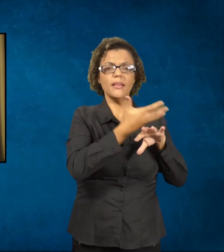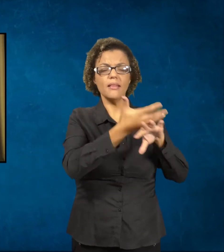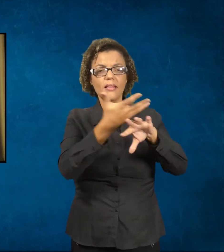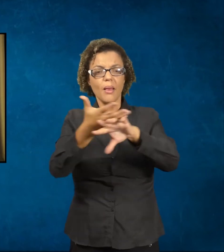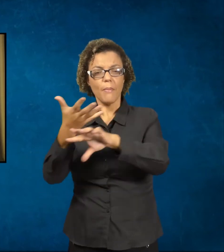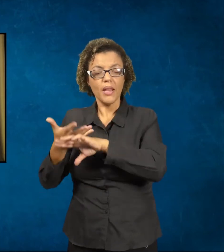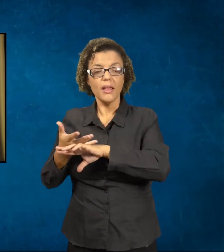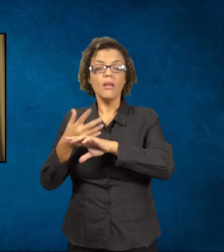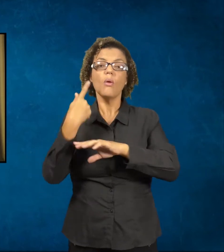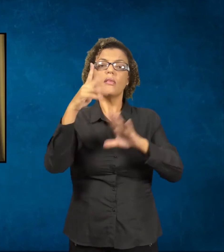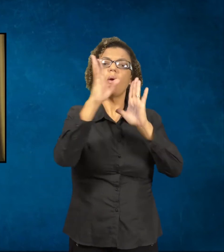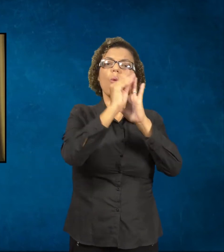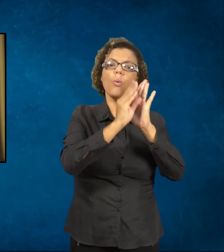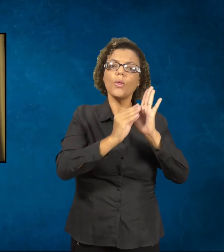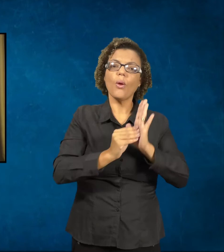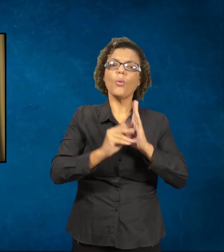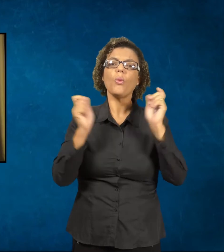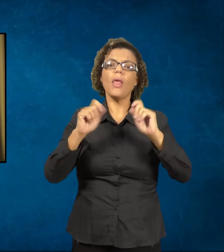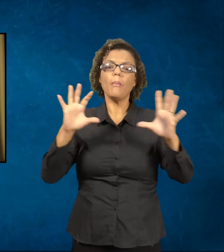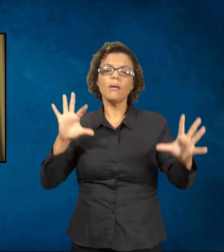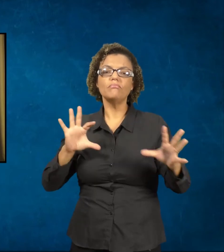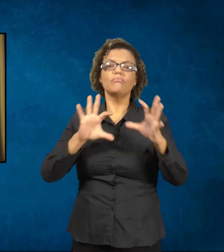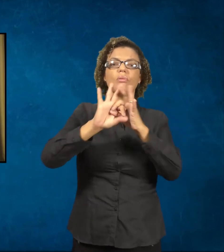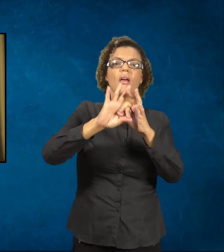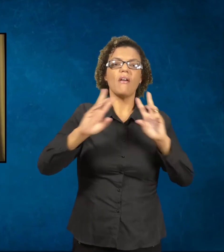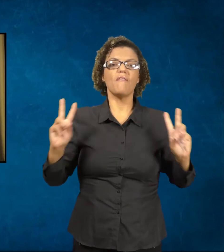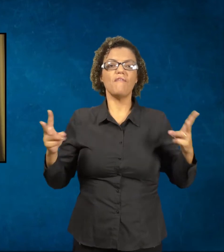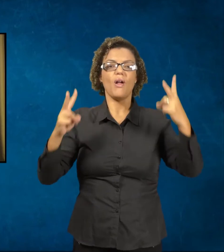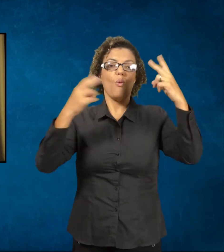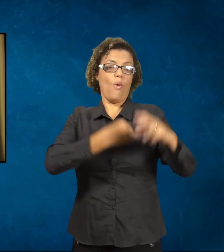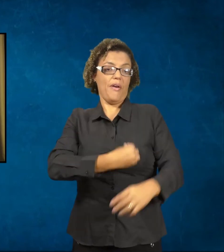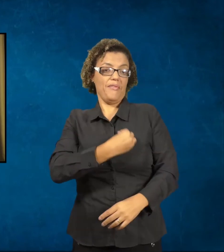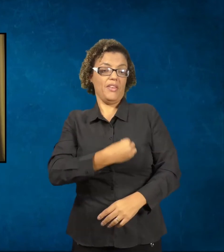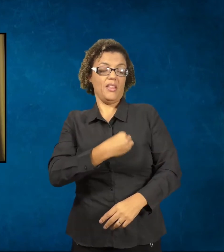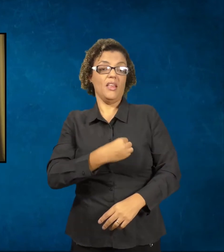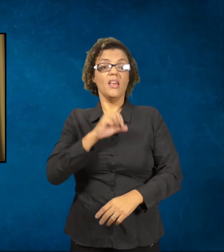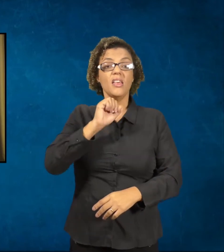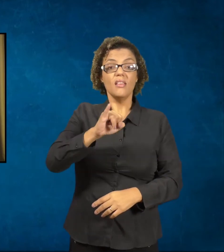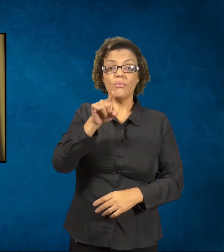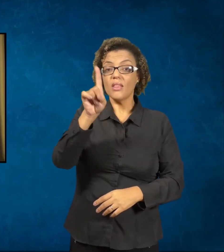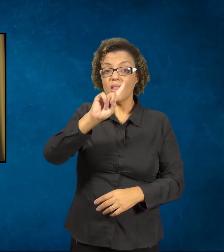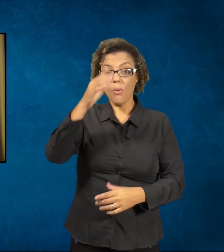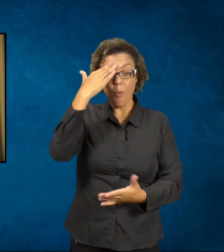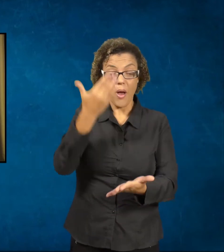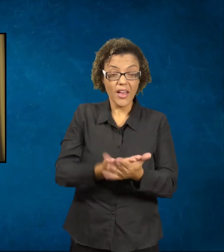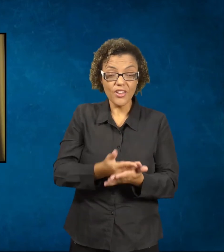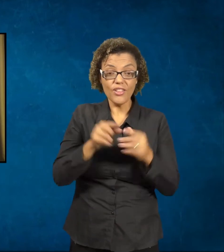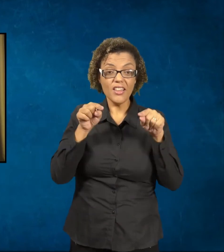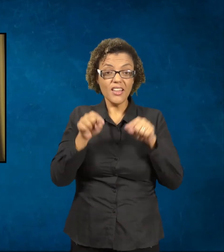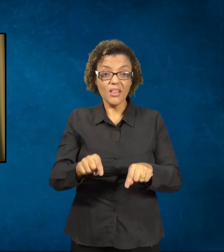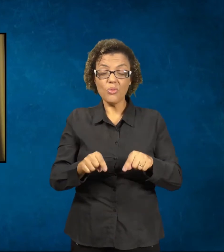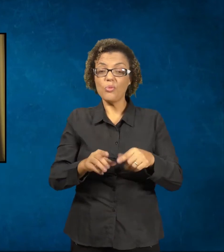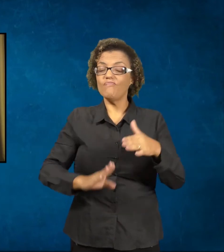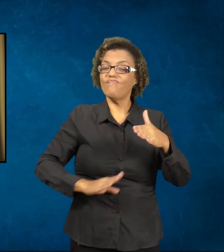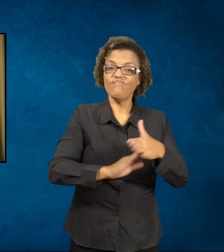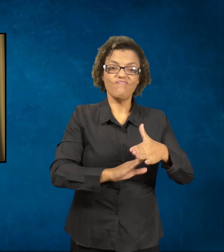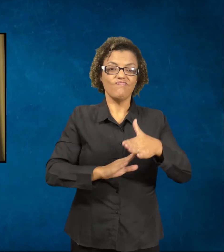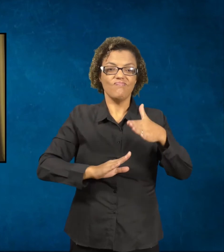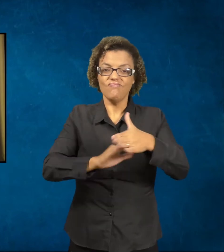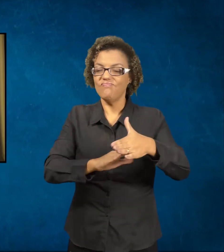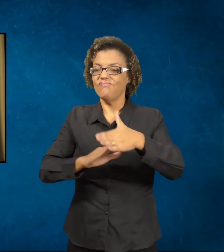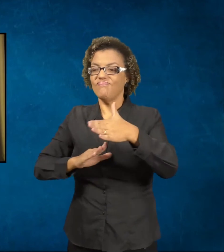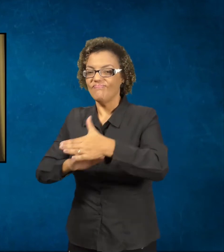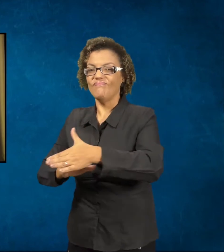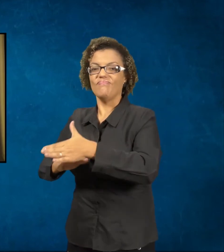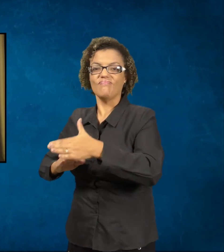dela, você pode agregar valor à vida. Se você não acredita nisso, você não conseguirá vencer esse muro de dispersão